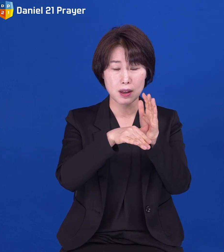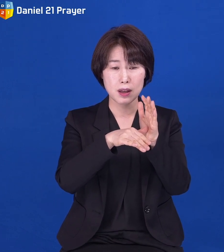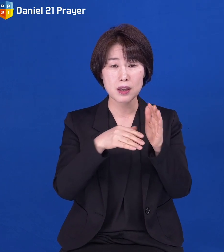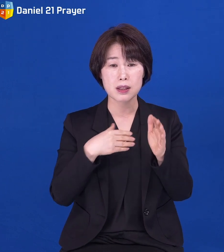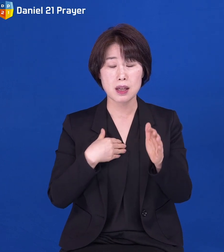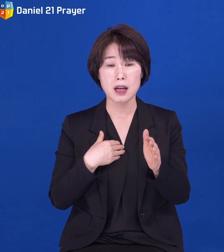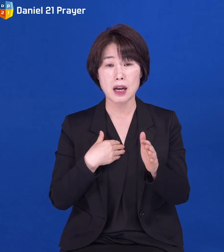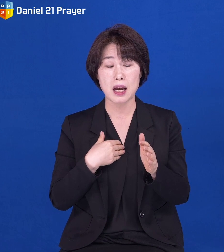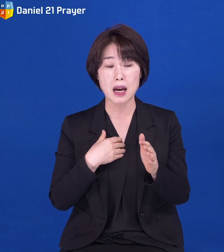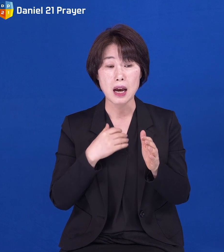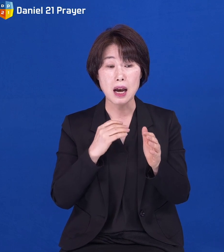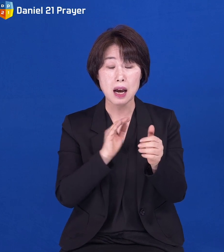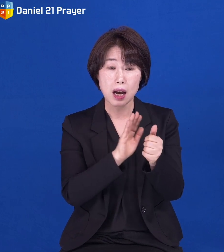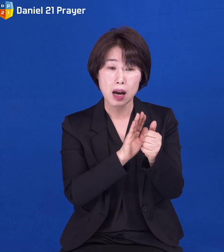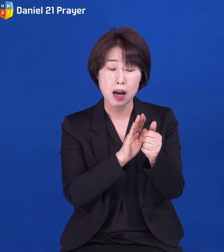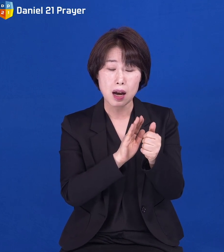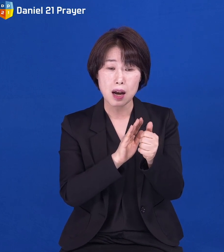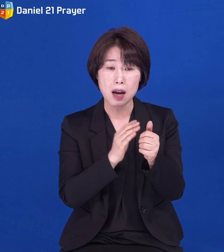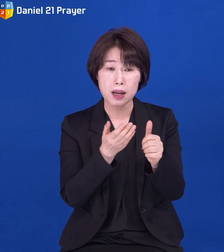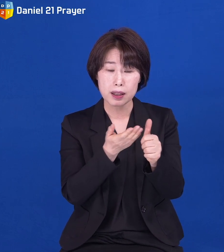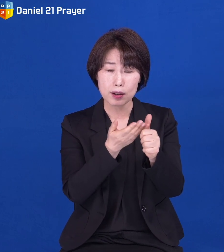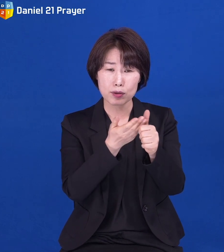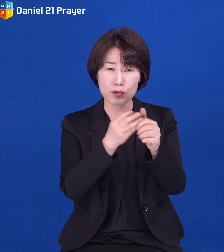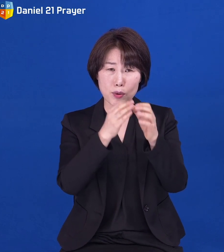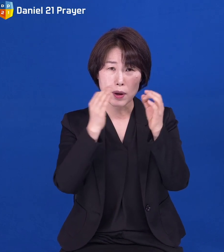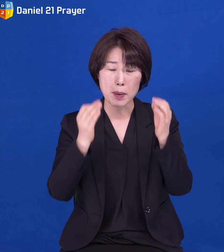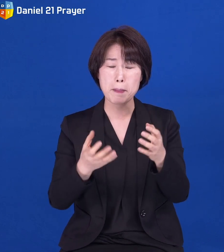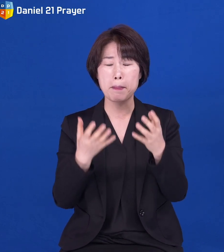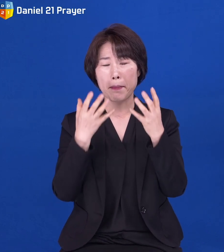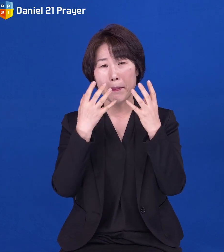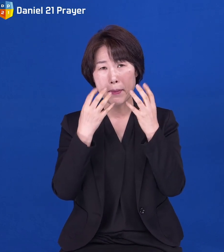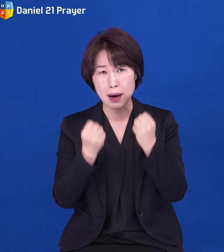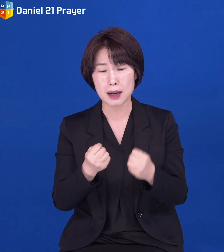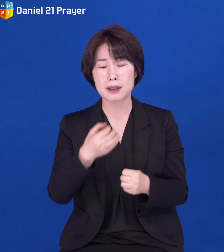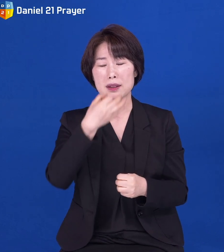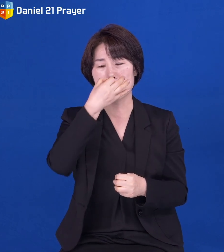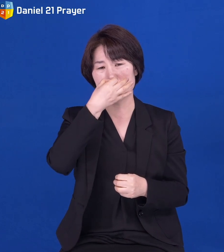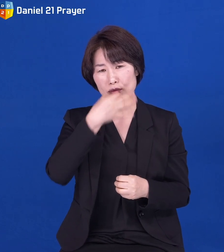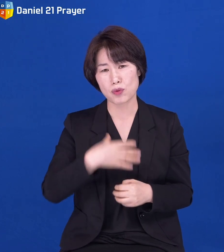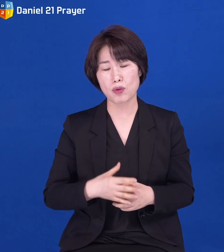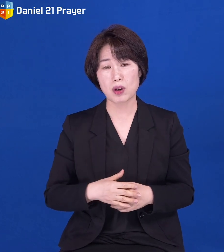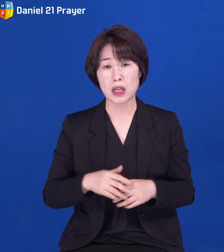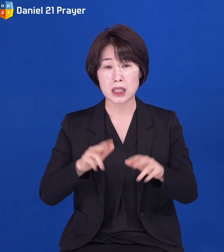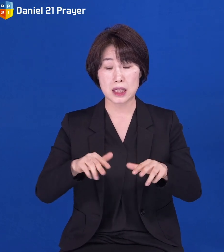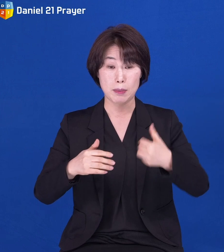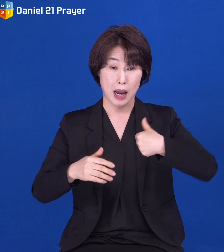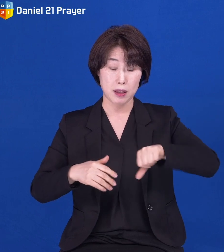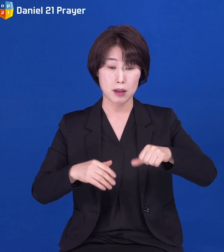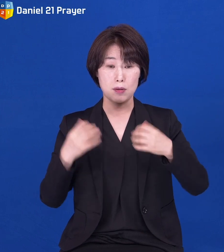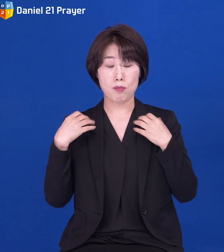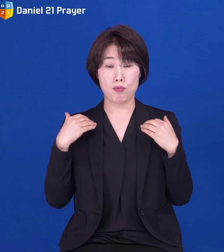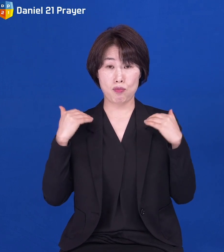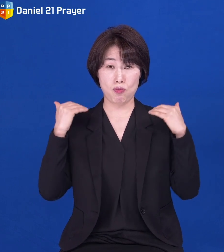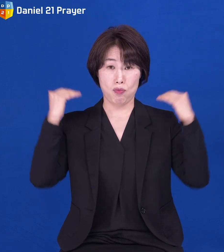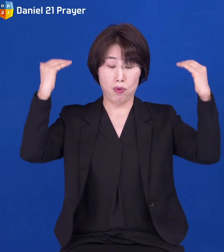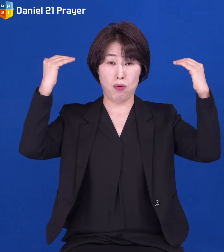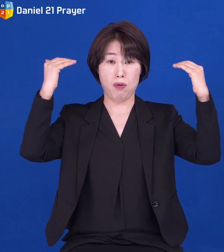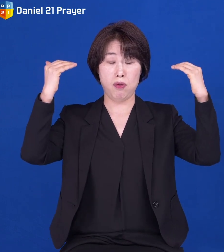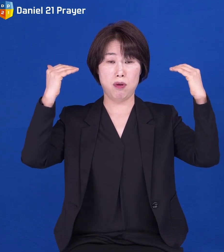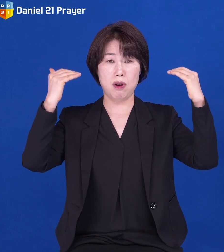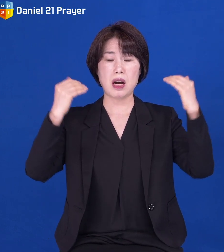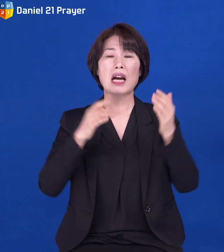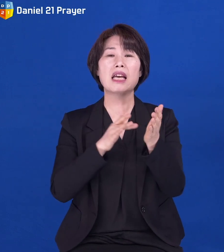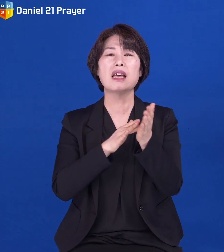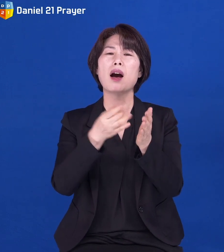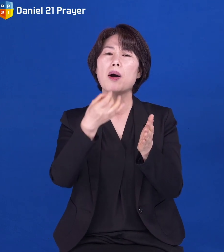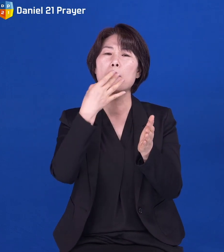능력이 안 될 때가 있거든요. 그렇기 때문에 지금 보시면 저희 아들 등치가 이만해지잖아요. 왜냐면 약 때문에 아이들이 먹는 약을